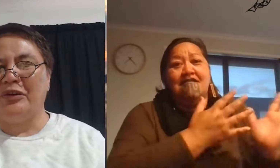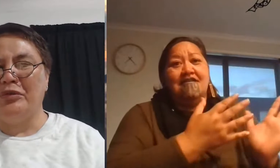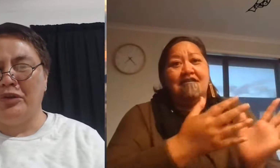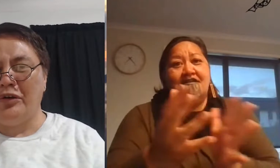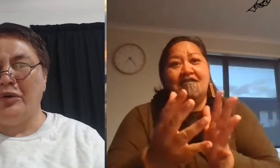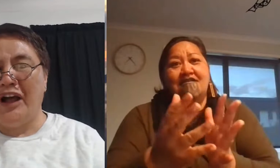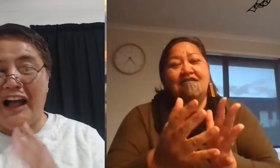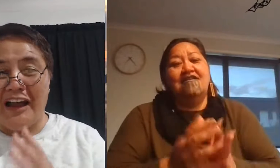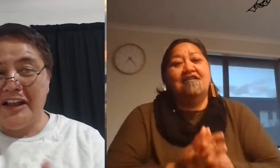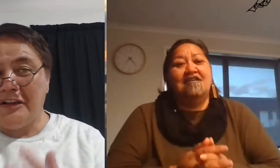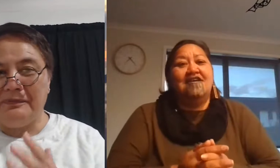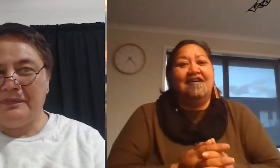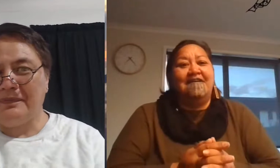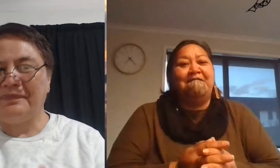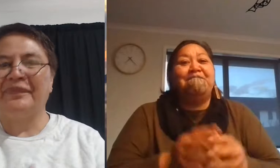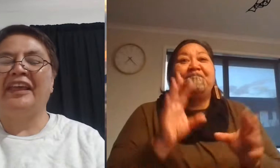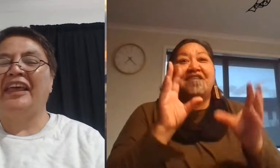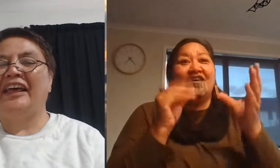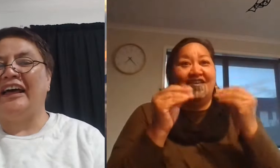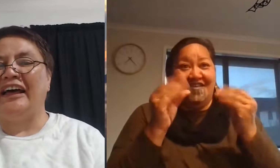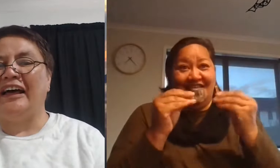tō tātou reo āringa.